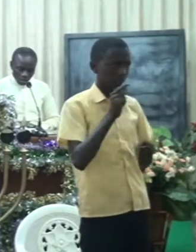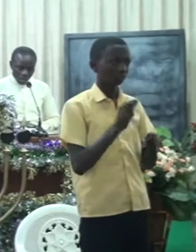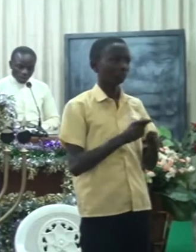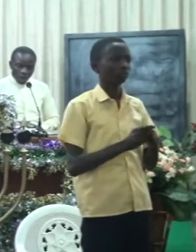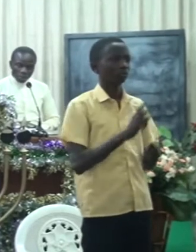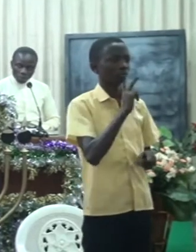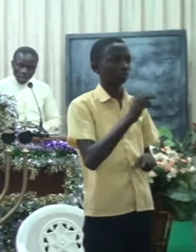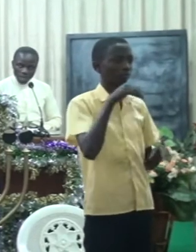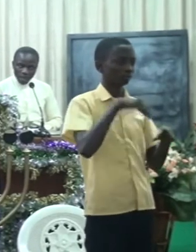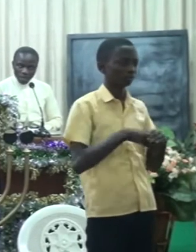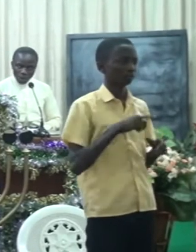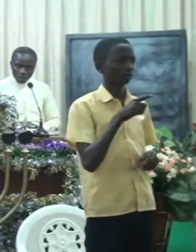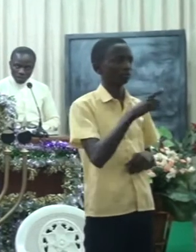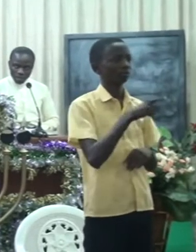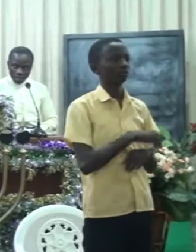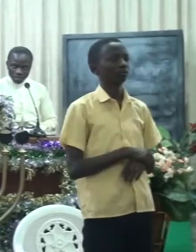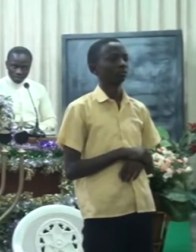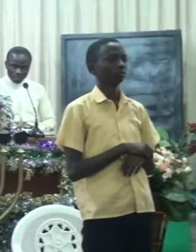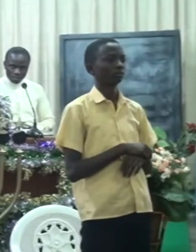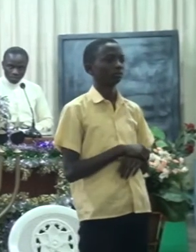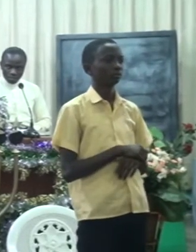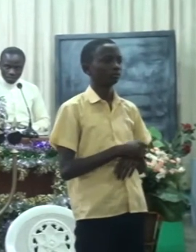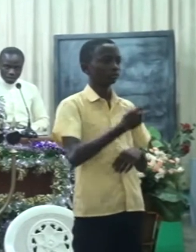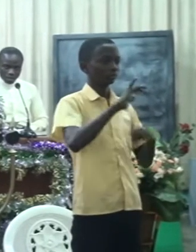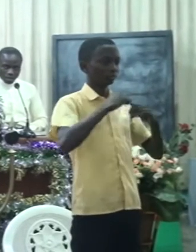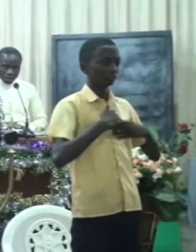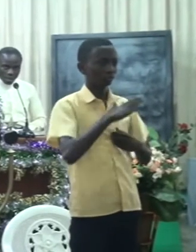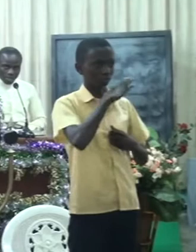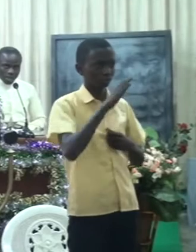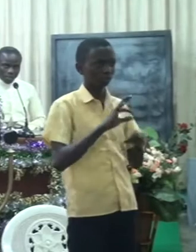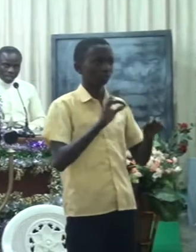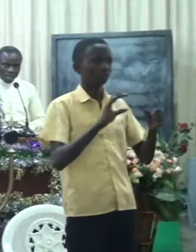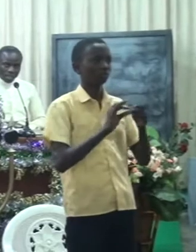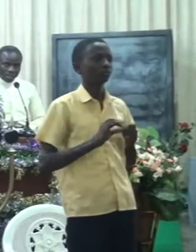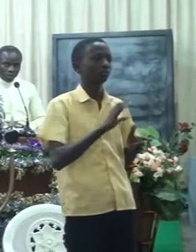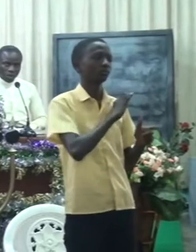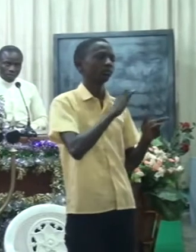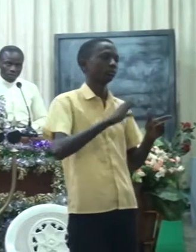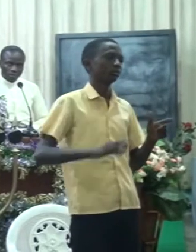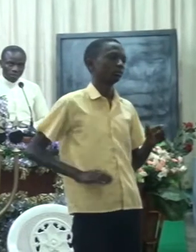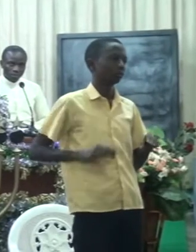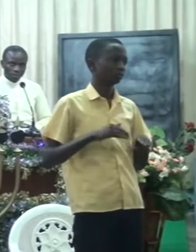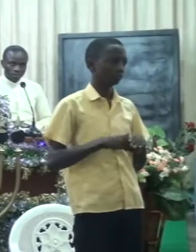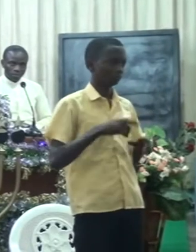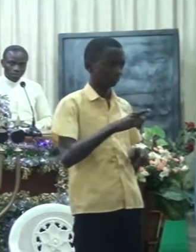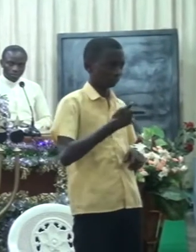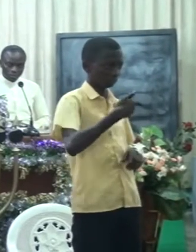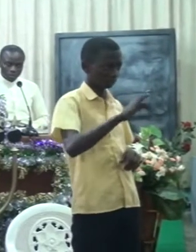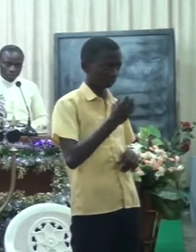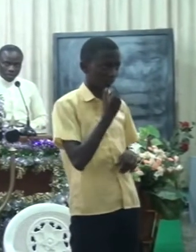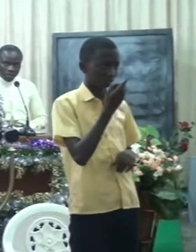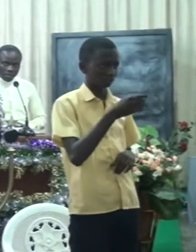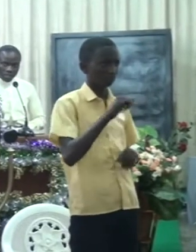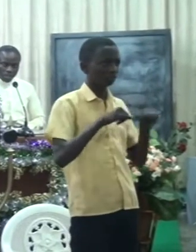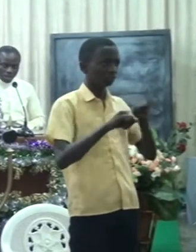kweli ndani yako. Il voit en toi, il y a pas la parole de vérité. Hakuna roho wa Kristo ndani yako. Il y a pas l'esprit de Christ en toi. Tasema kama